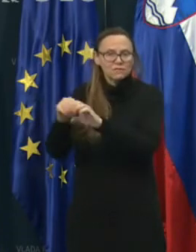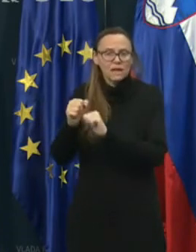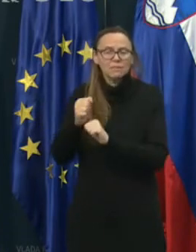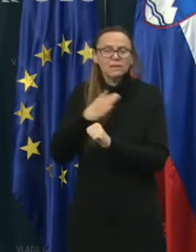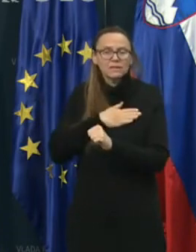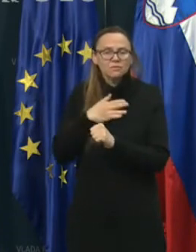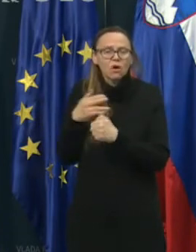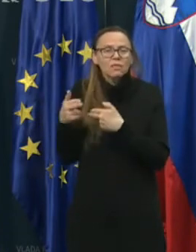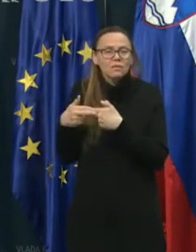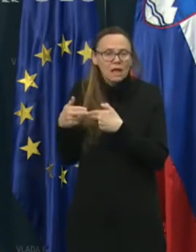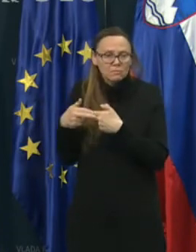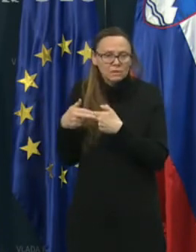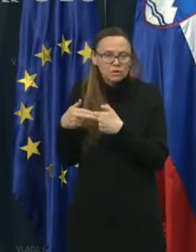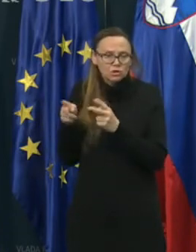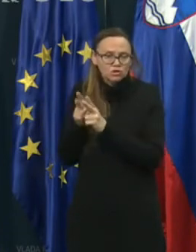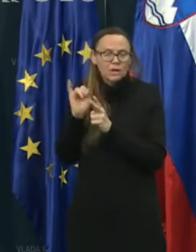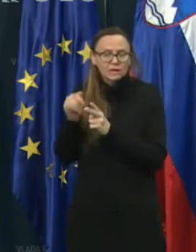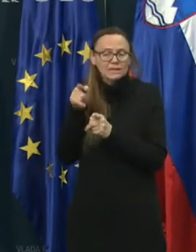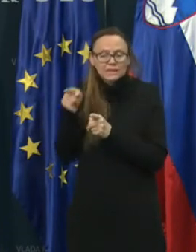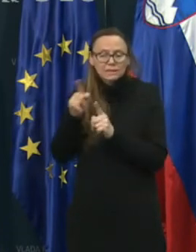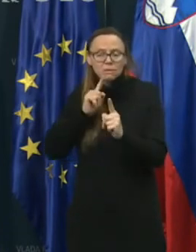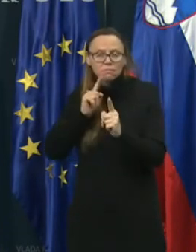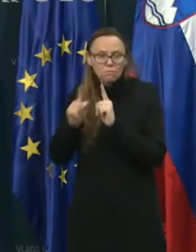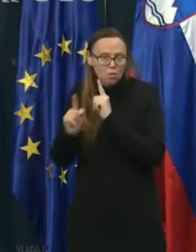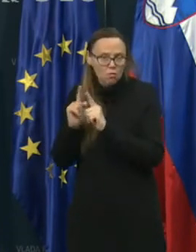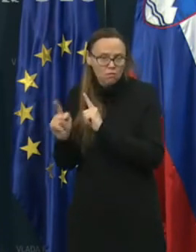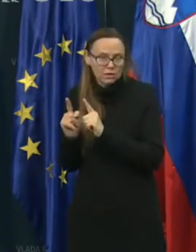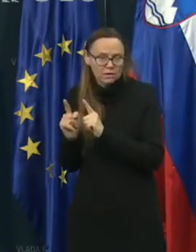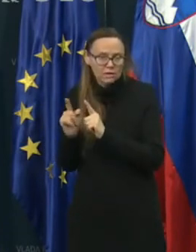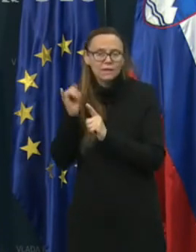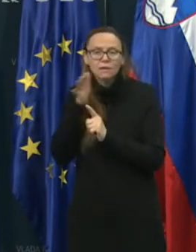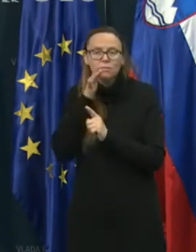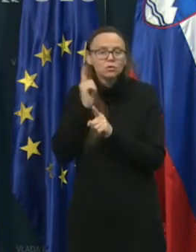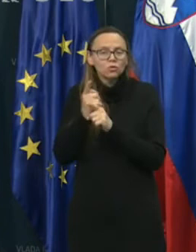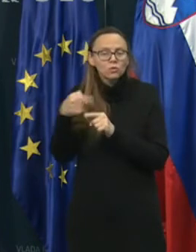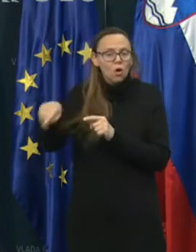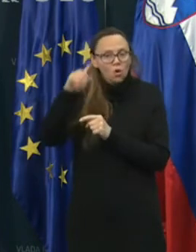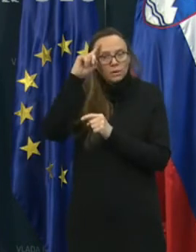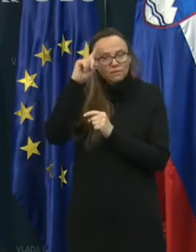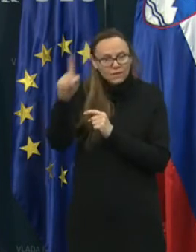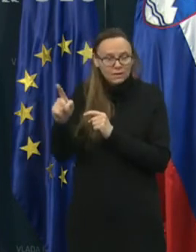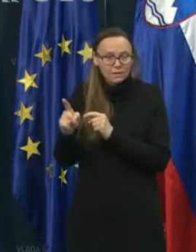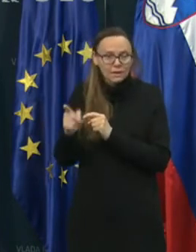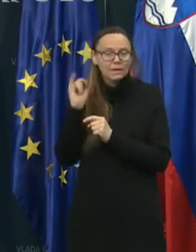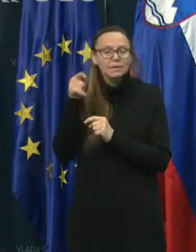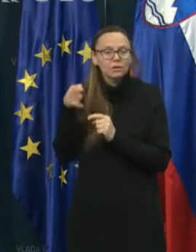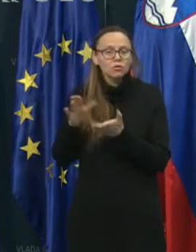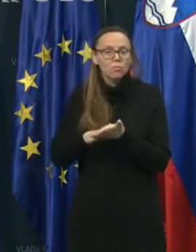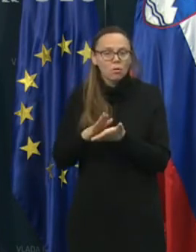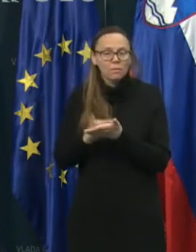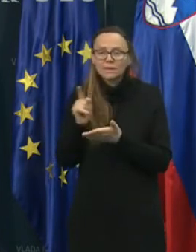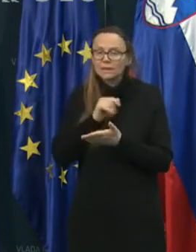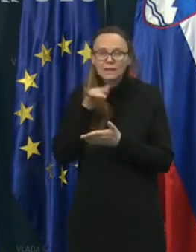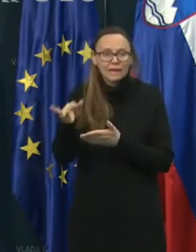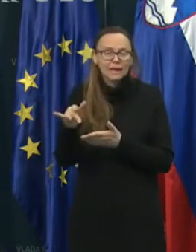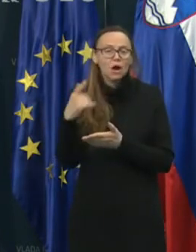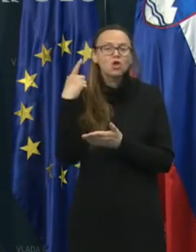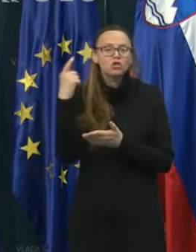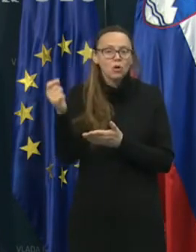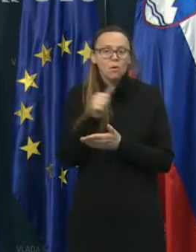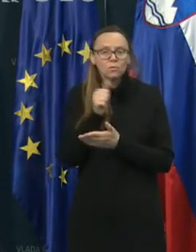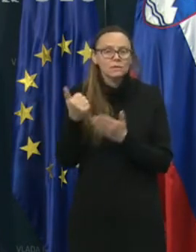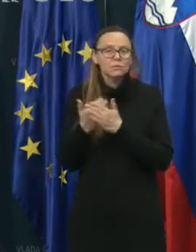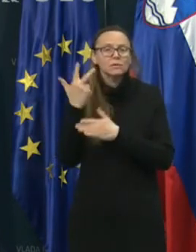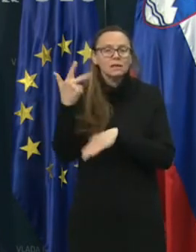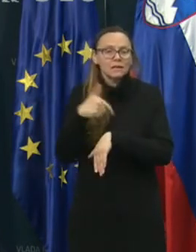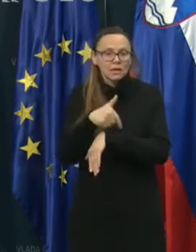svoje najbližje, da se z njimi pogovorite, da bodo tudi oni vedeli, da to pomeni, da ne grejo domov samo za 3